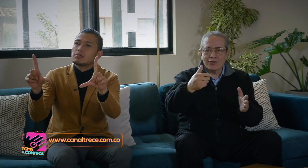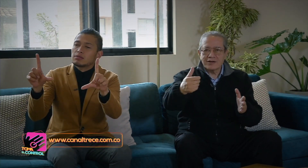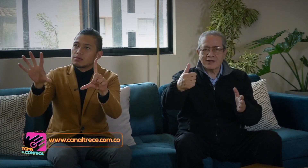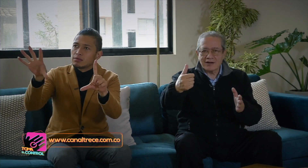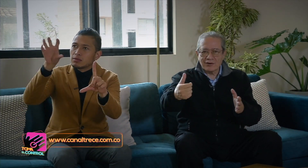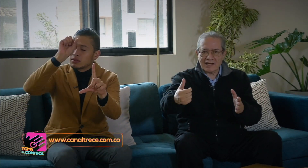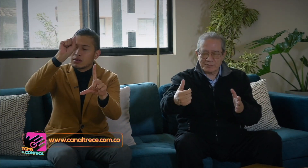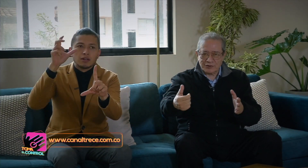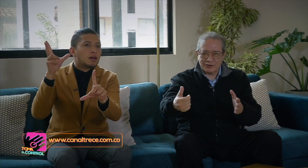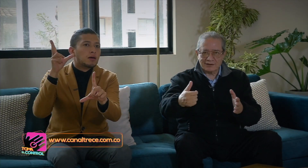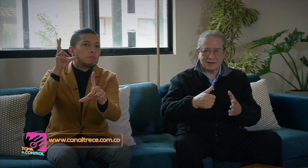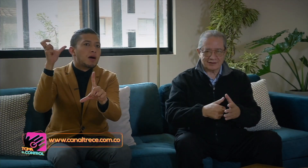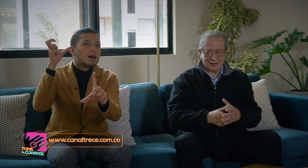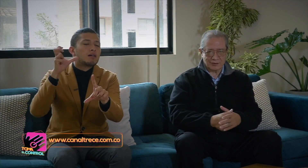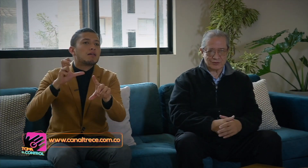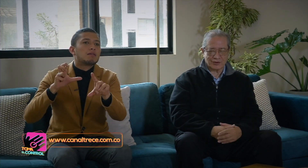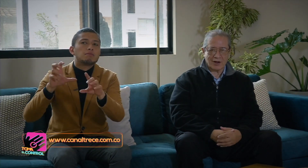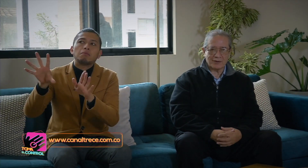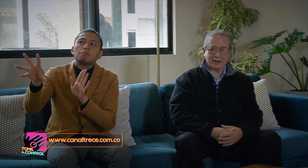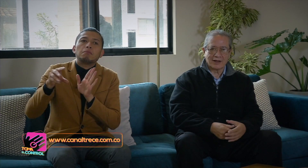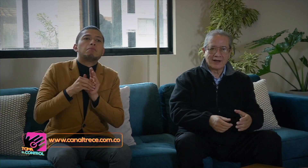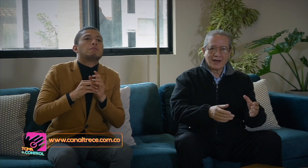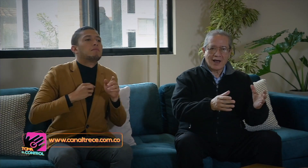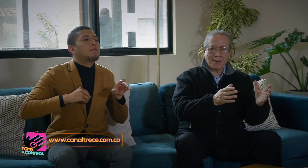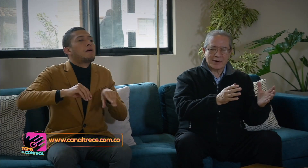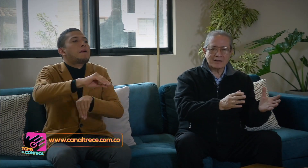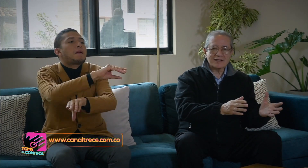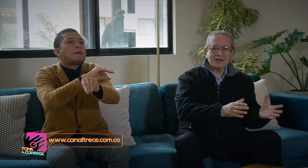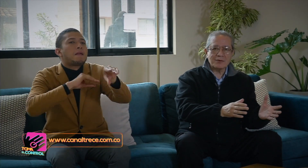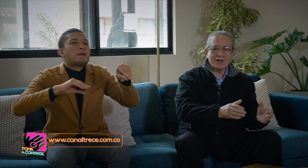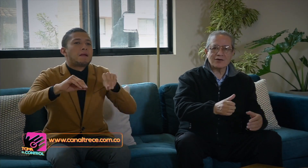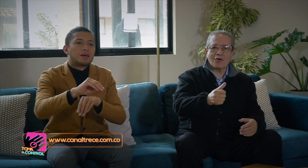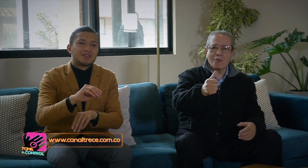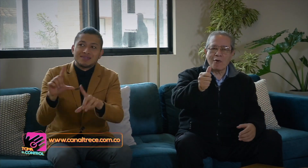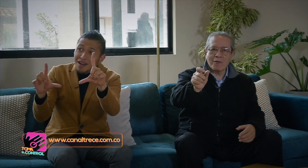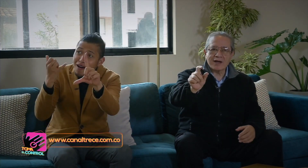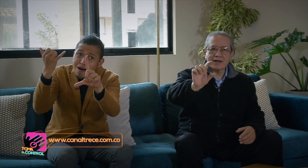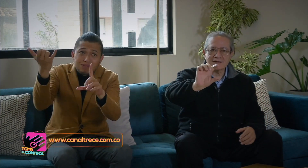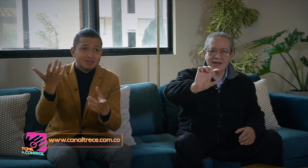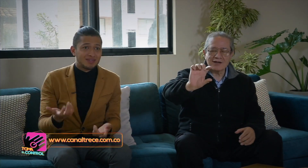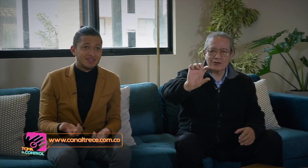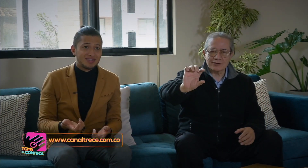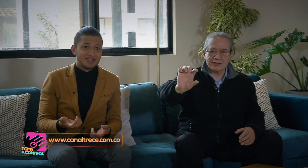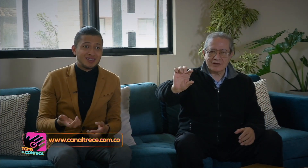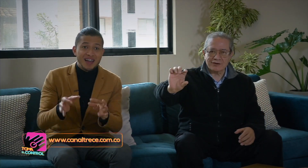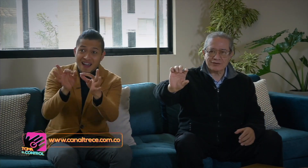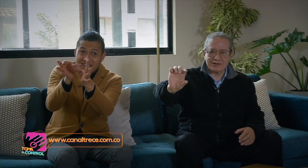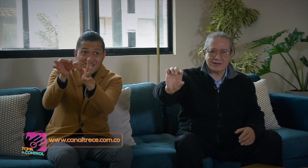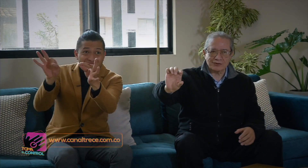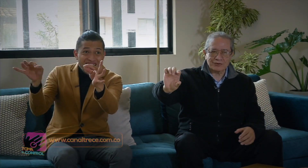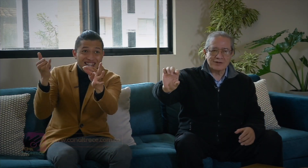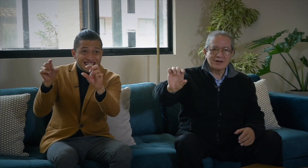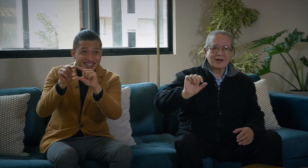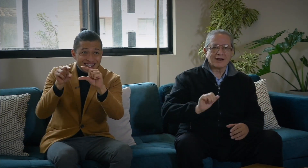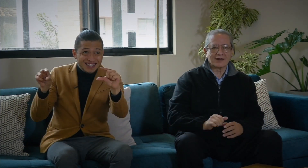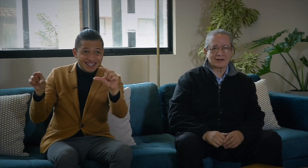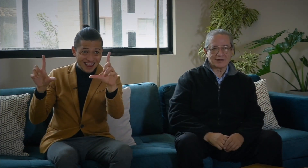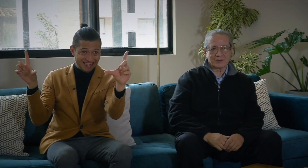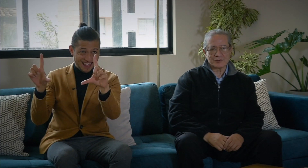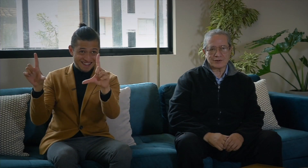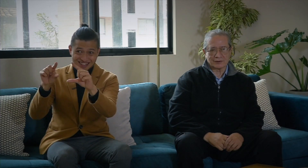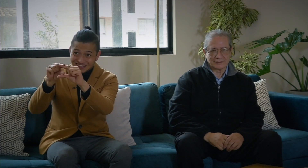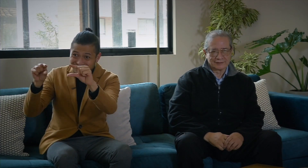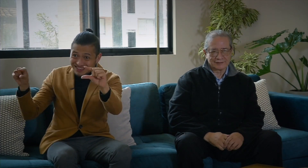como oye que las personas de la televisión hablan. Aprende a escribir como ve que salen los letreros escritos en